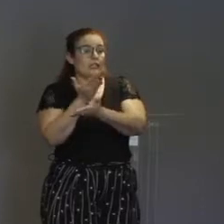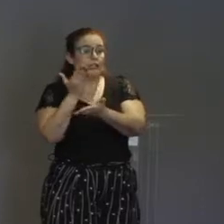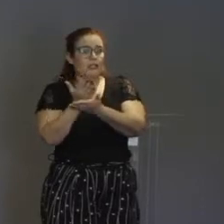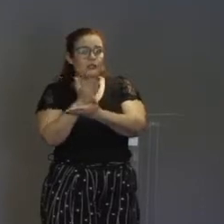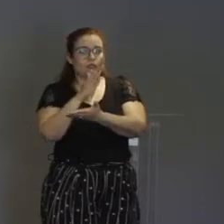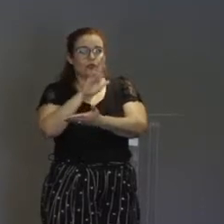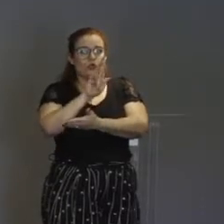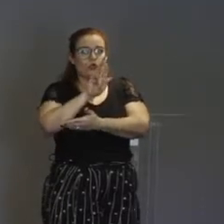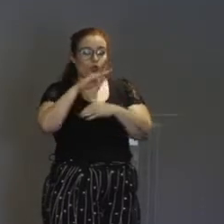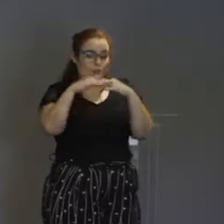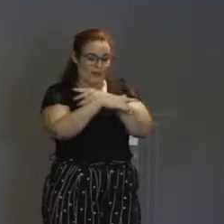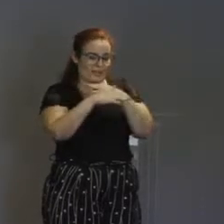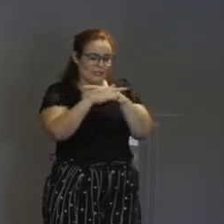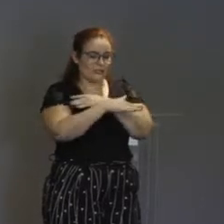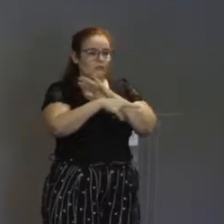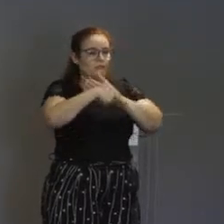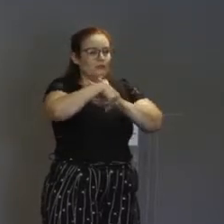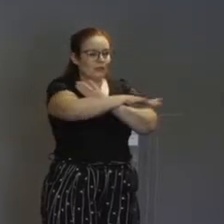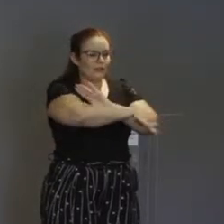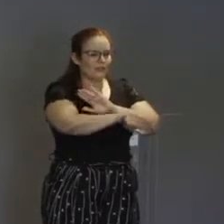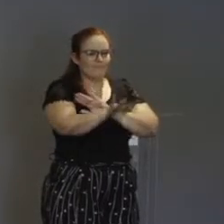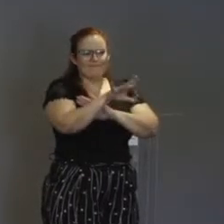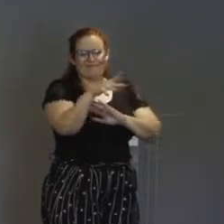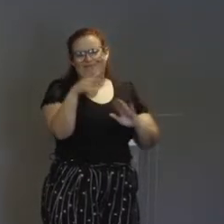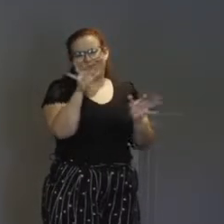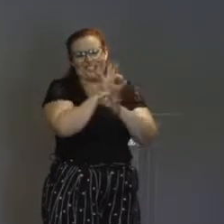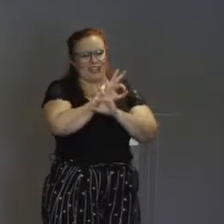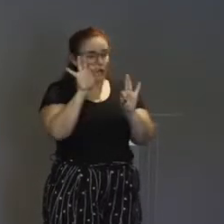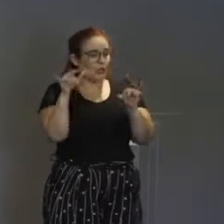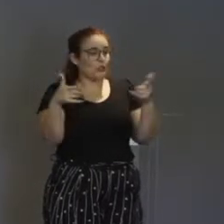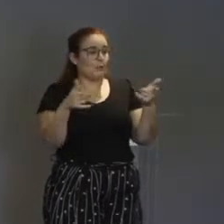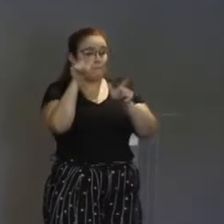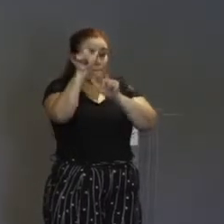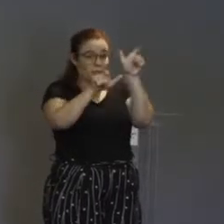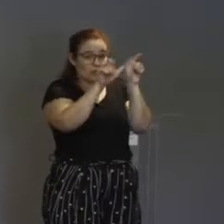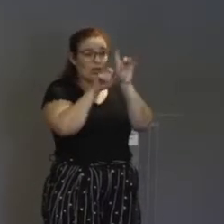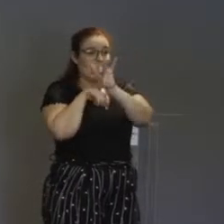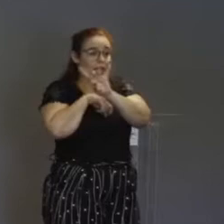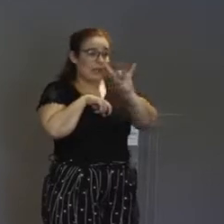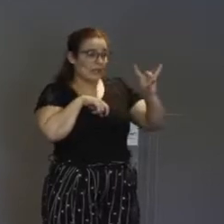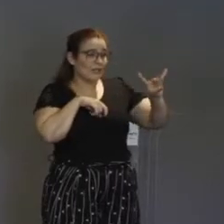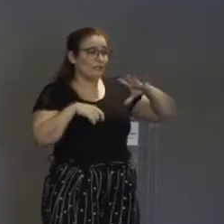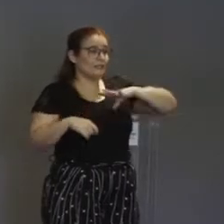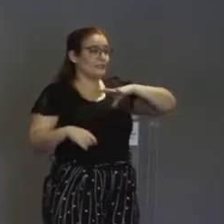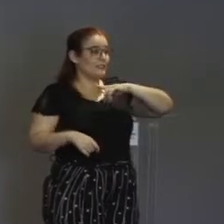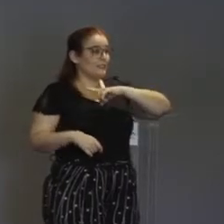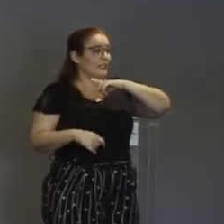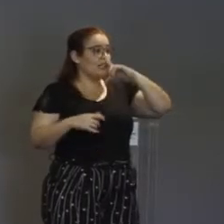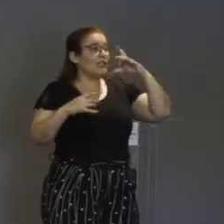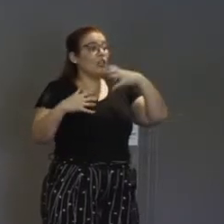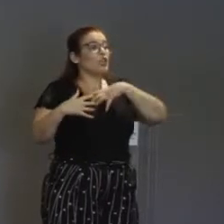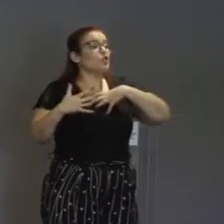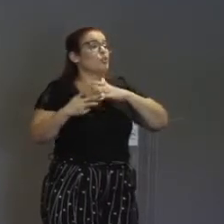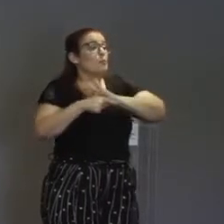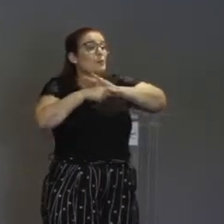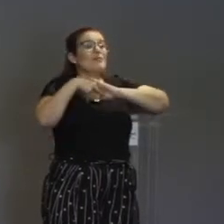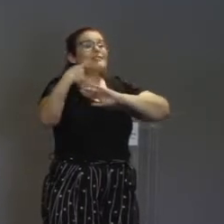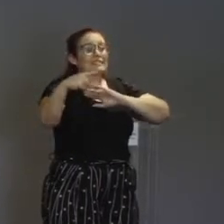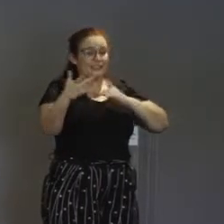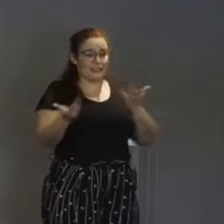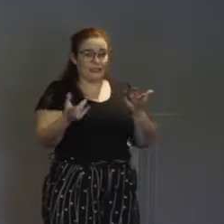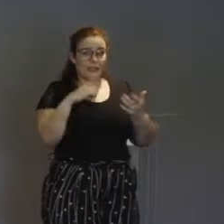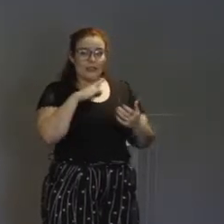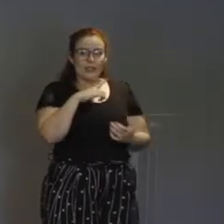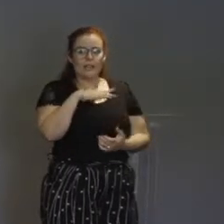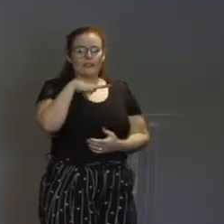para crianças, que é uma delícia, em que cada personagem da cidade tem uma característica própria, né? Então, ele tem